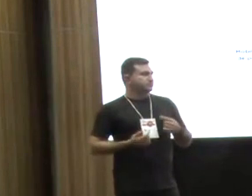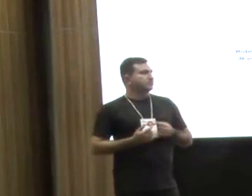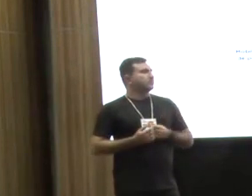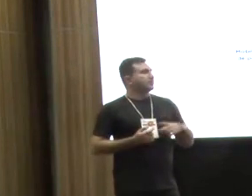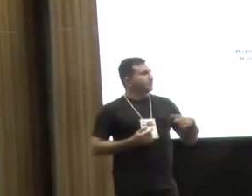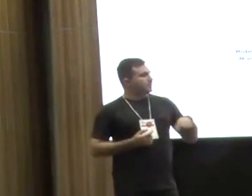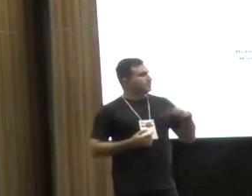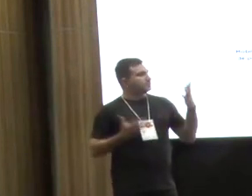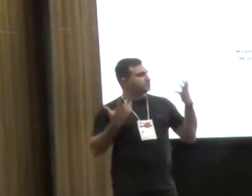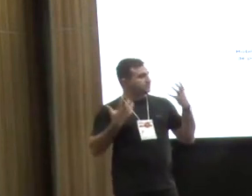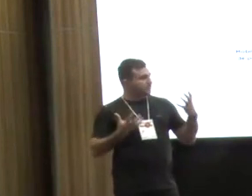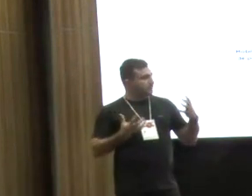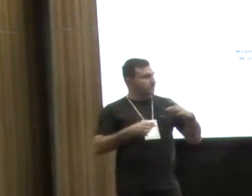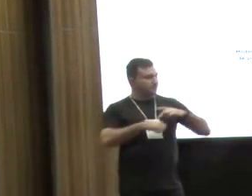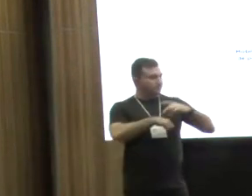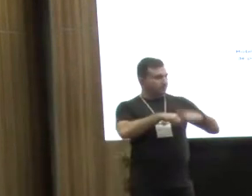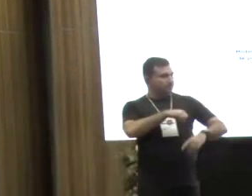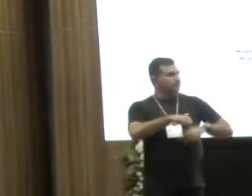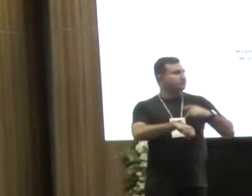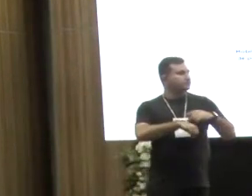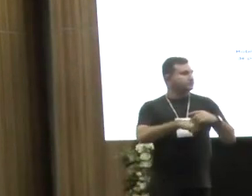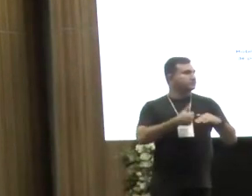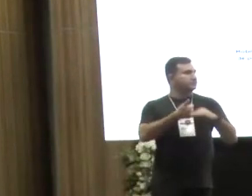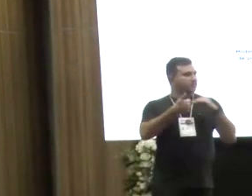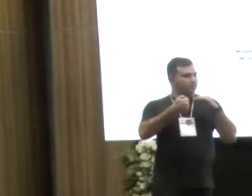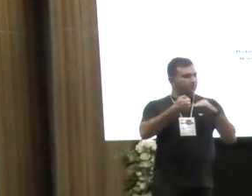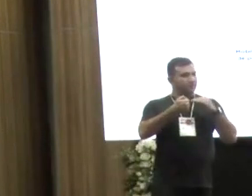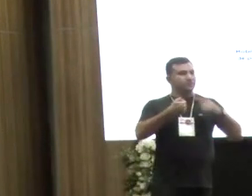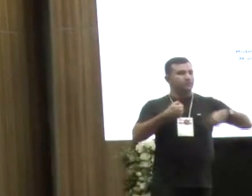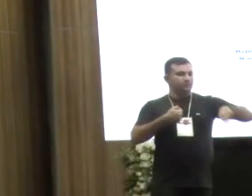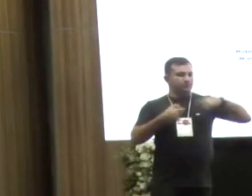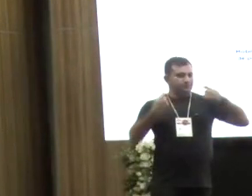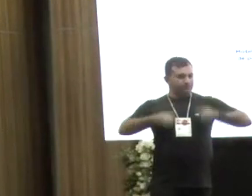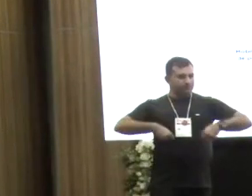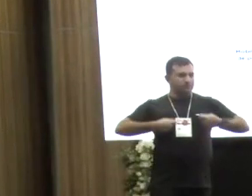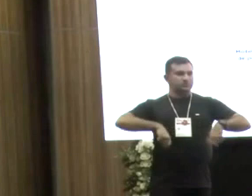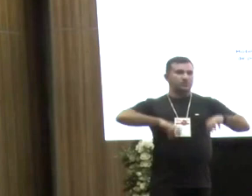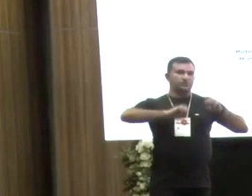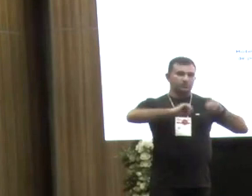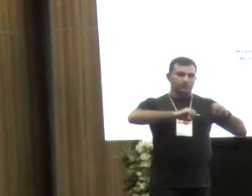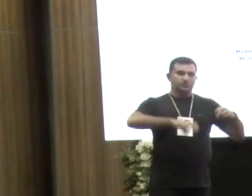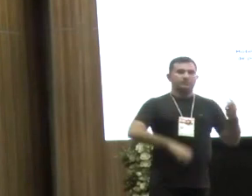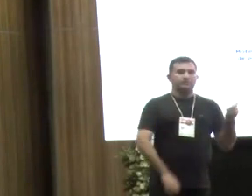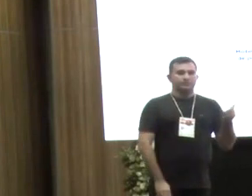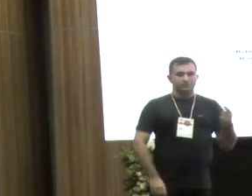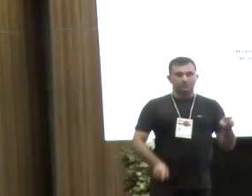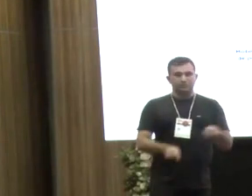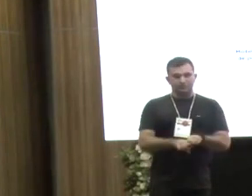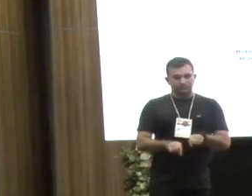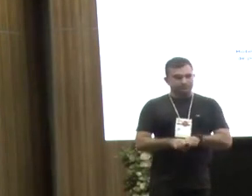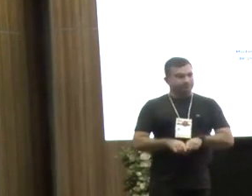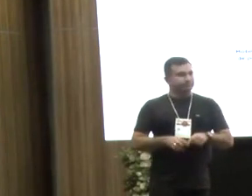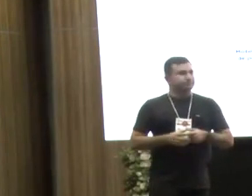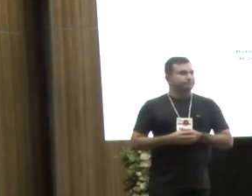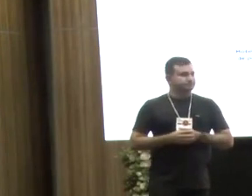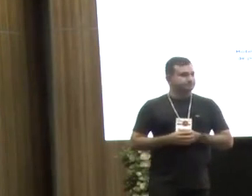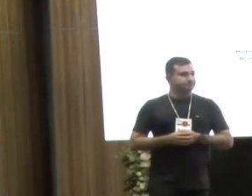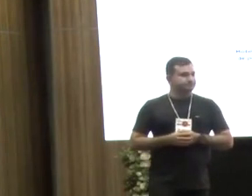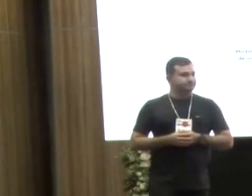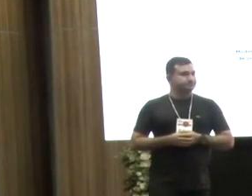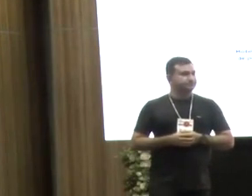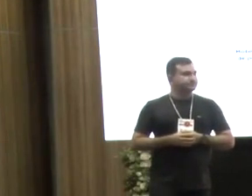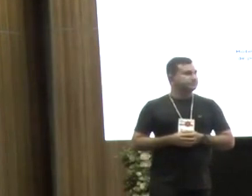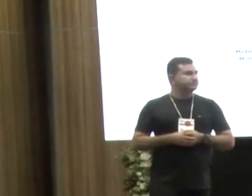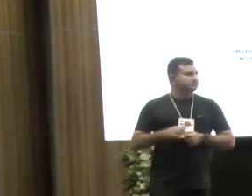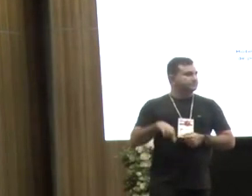quer construir um país de classe média, nós precisamos ter educação financeira também. Mesmo